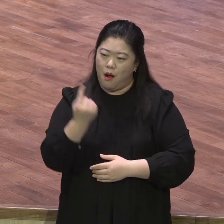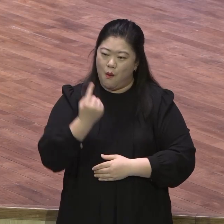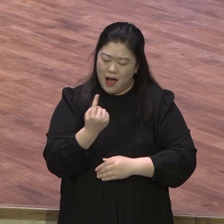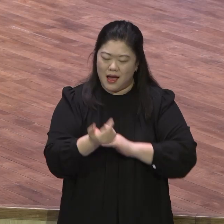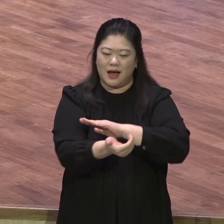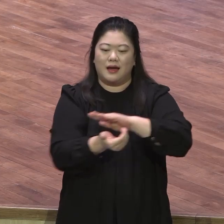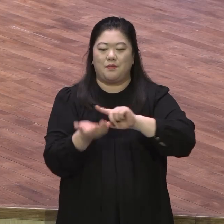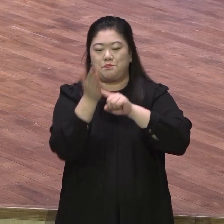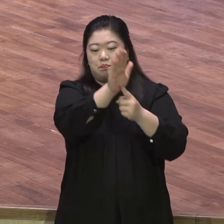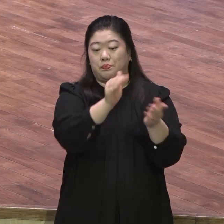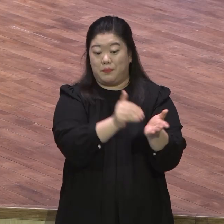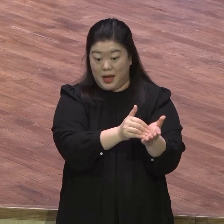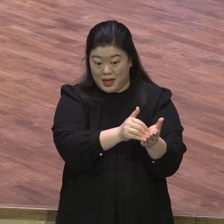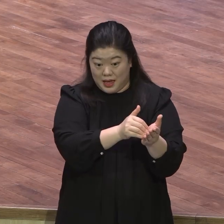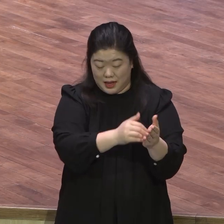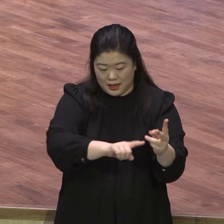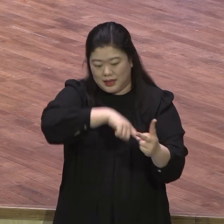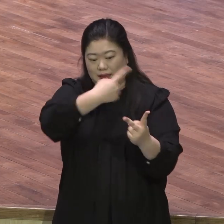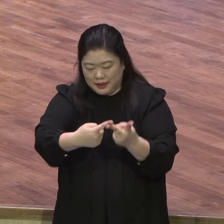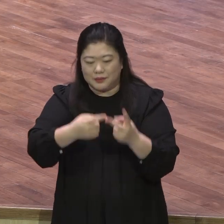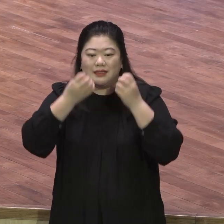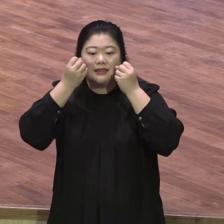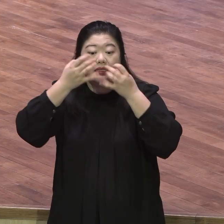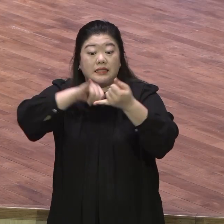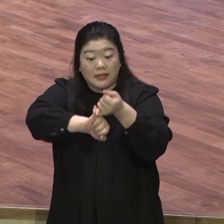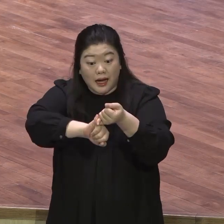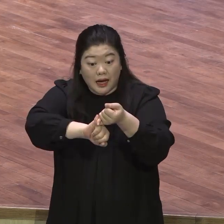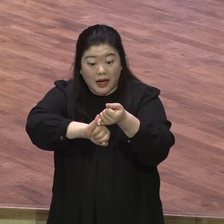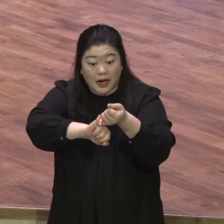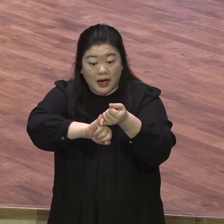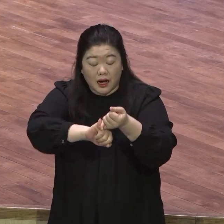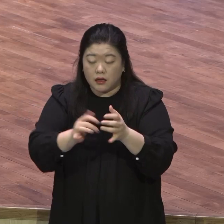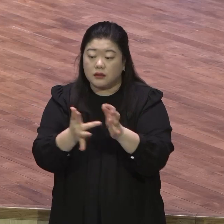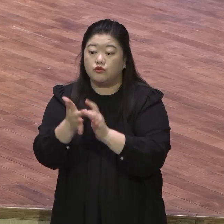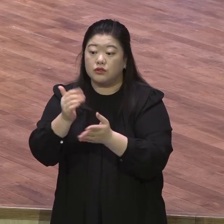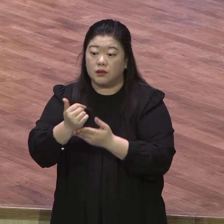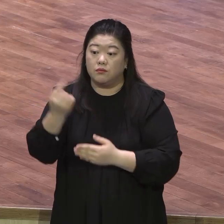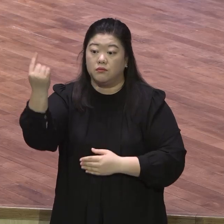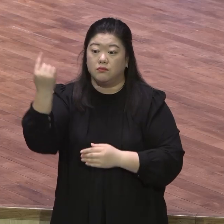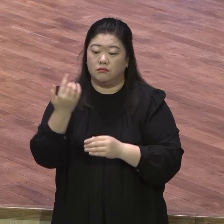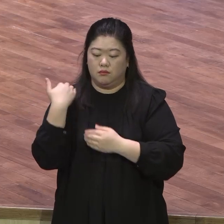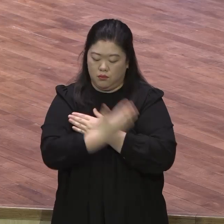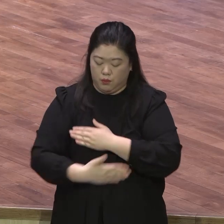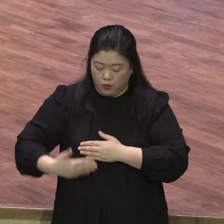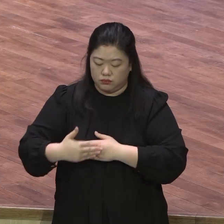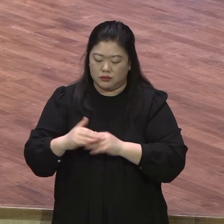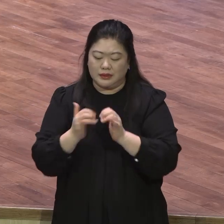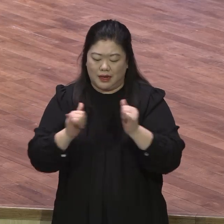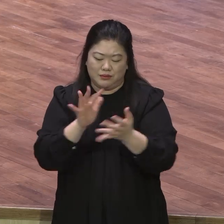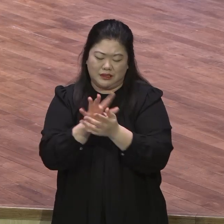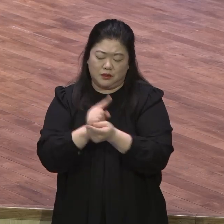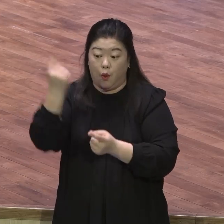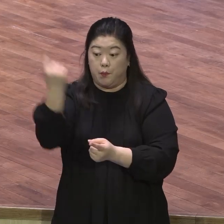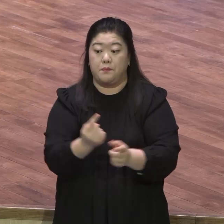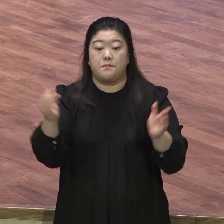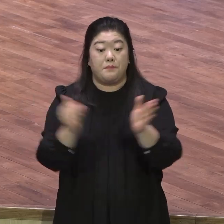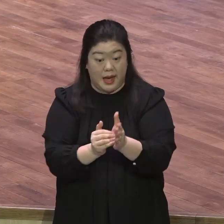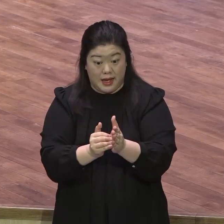구약의 예언입니다. 신약에는 왔어요. 성육신 하셨어요. 하나님이 사람이